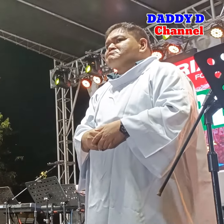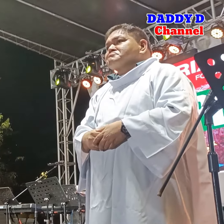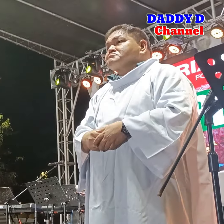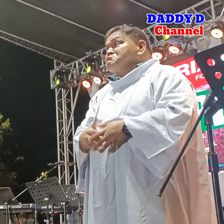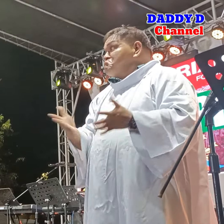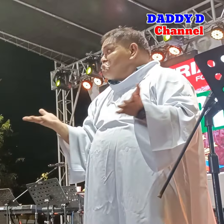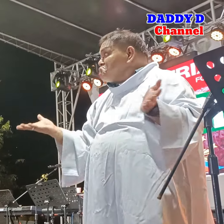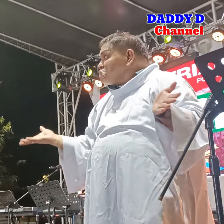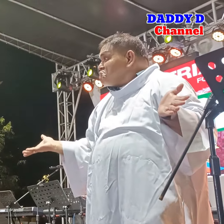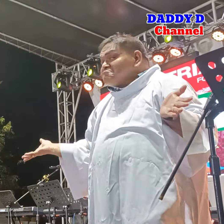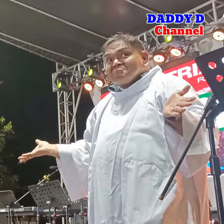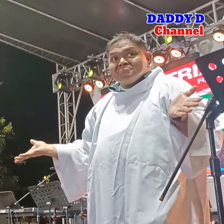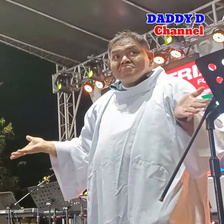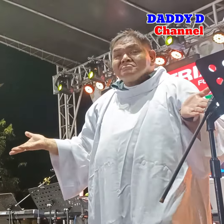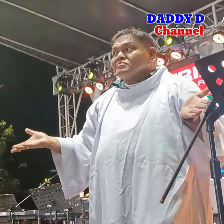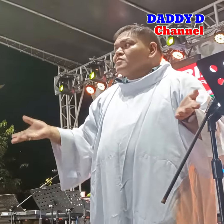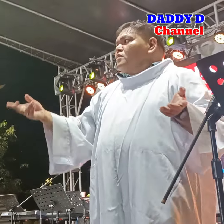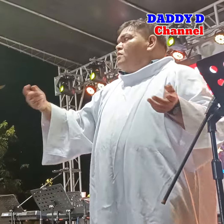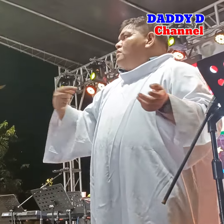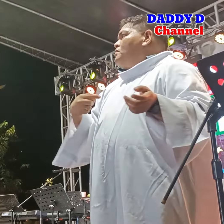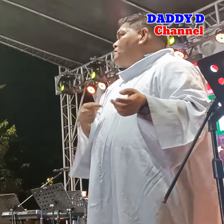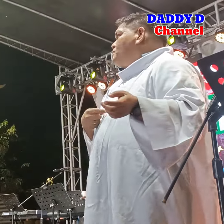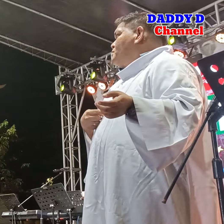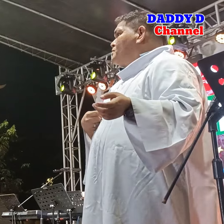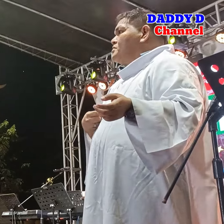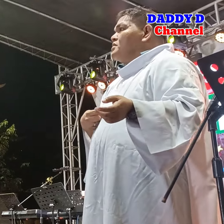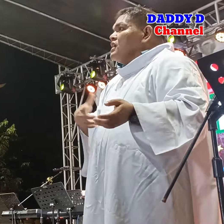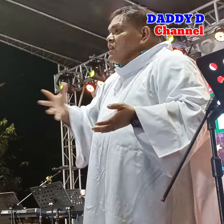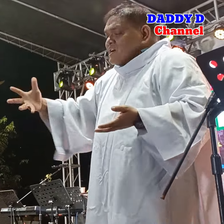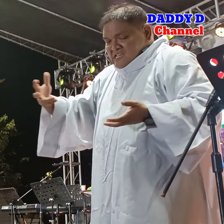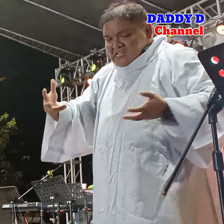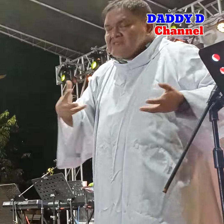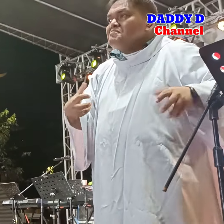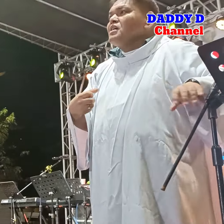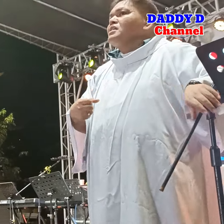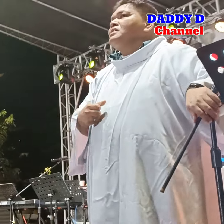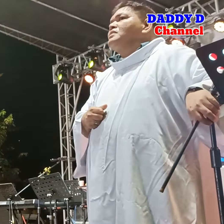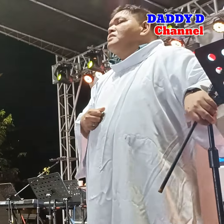O kaya pa? Kaya pa! Kakayanin pa?